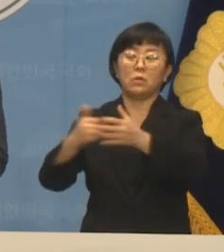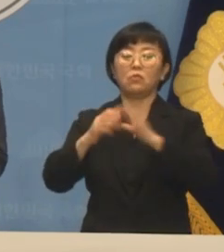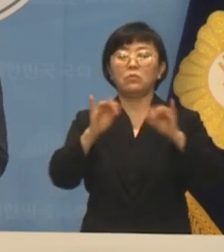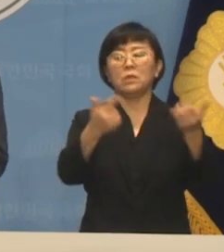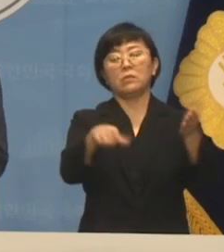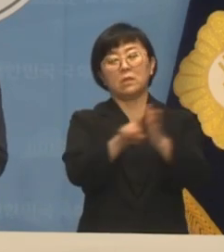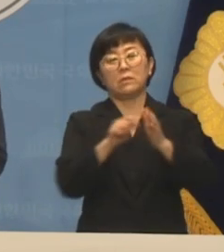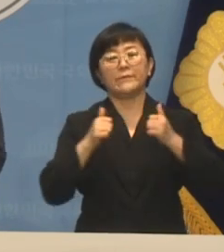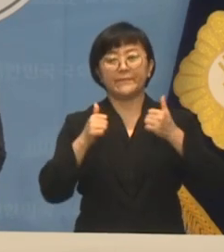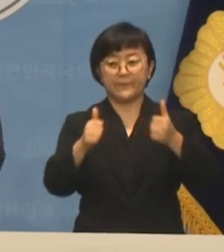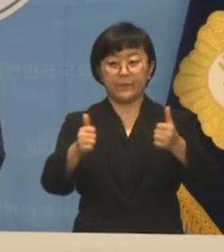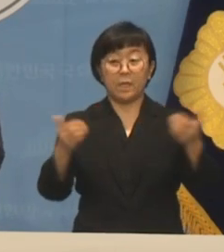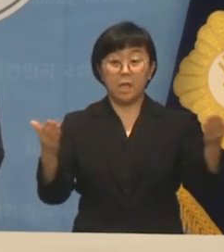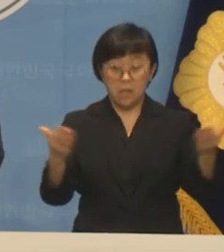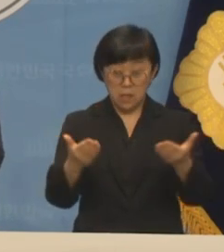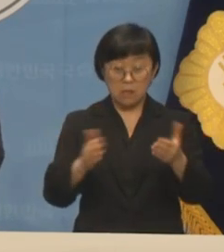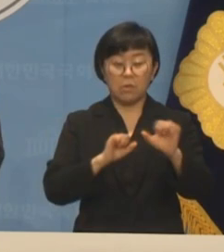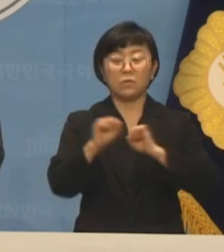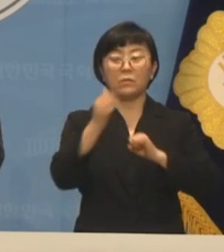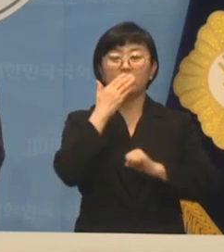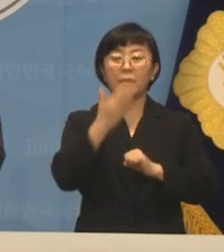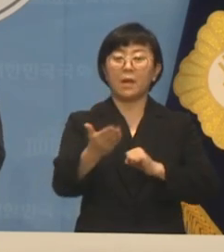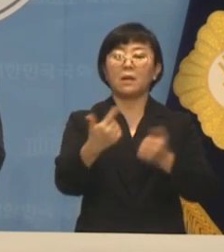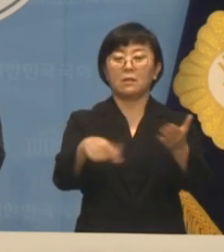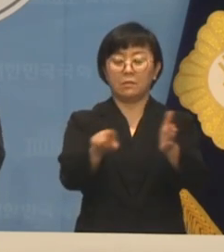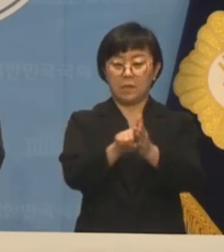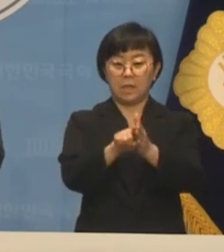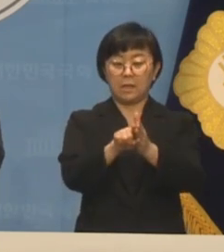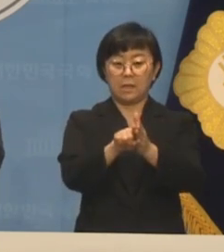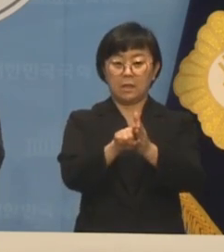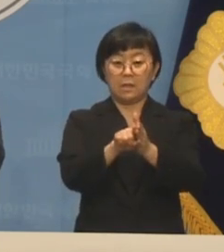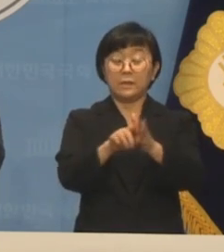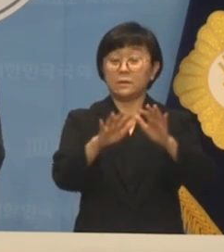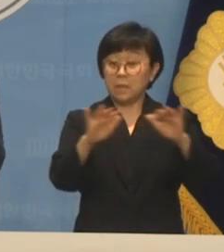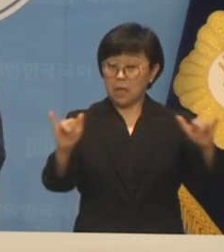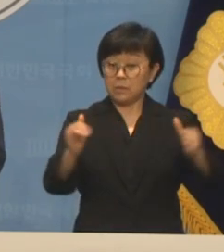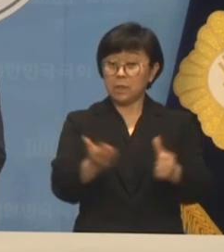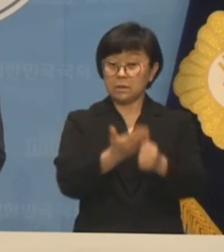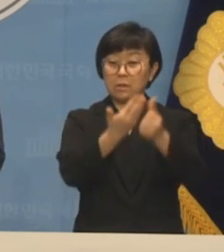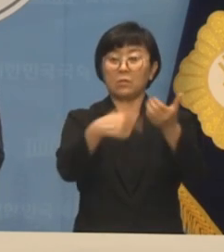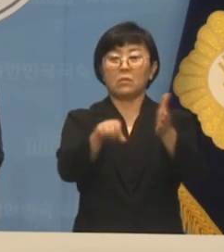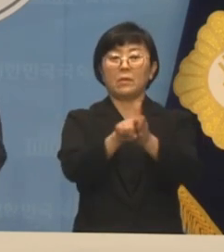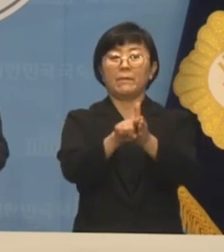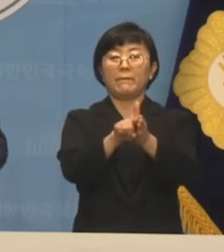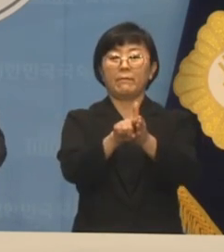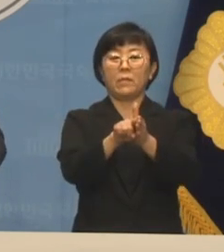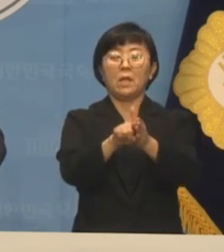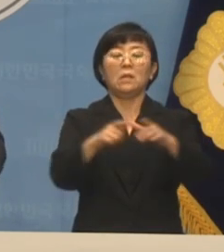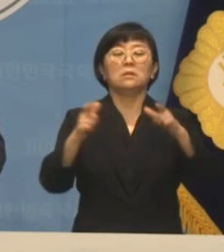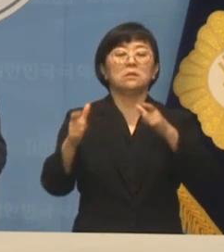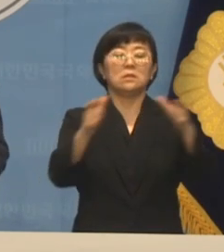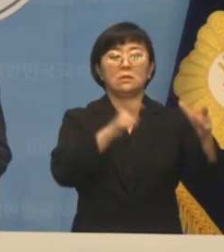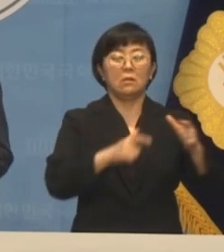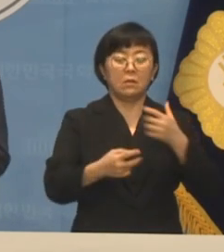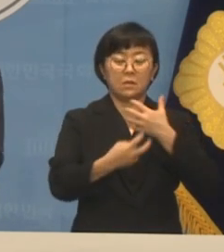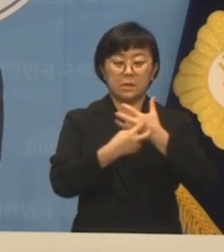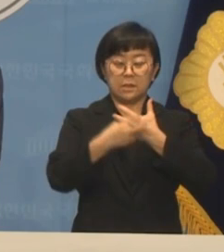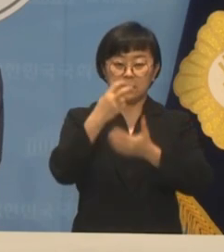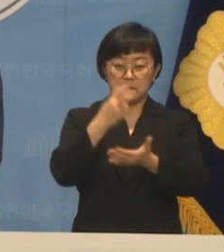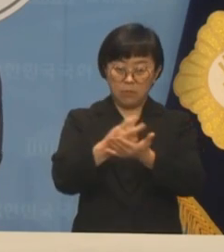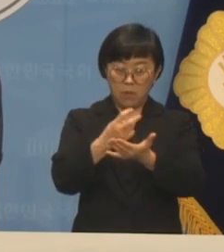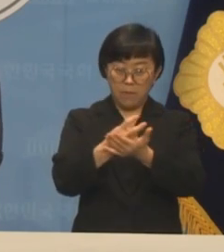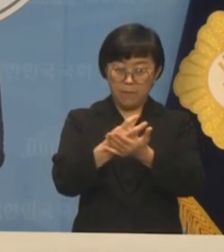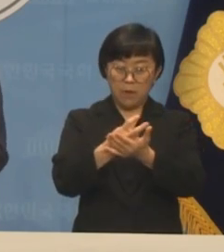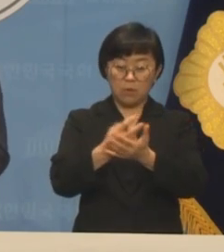위해서 열심히 의료 활동을 할 수 있는 제대로 된 인력을 양성하기 위해서는 지역의사제법,